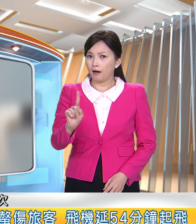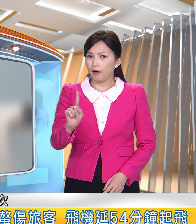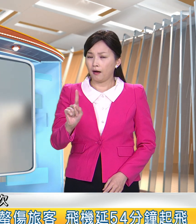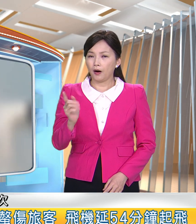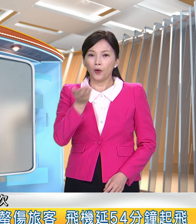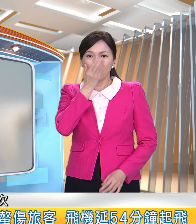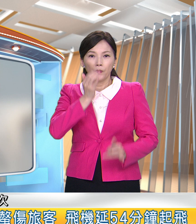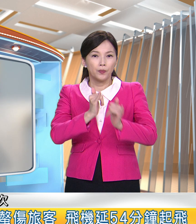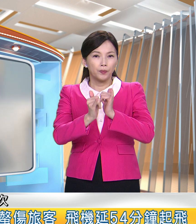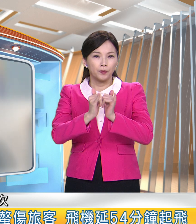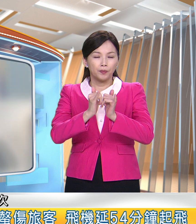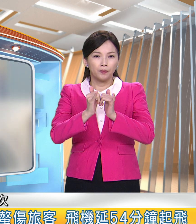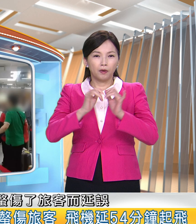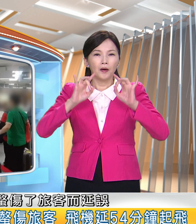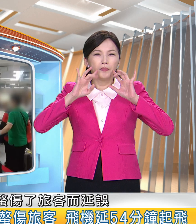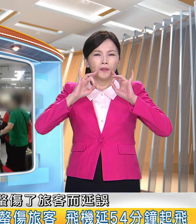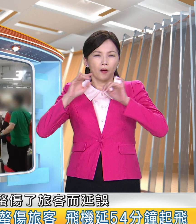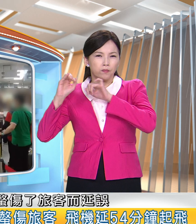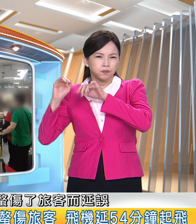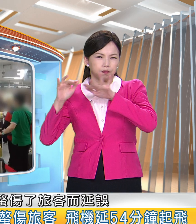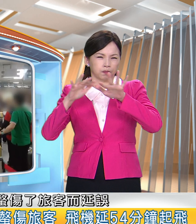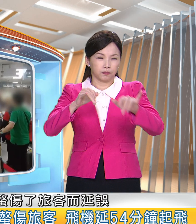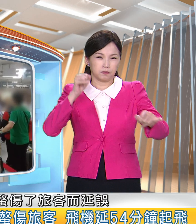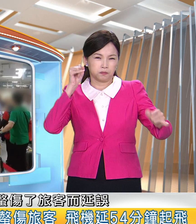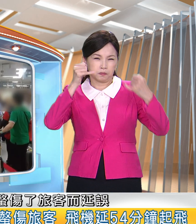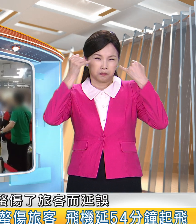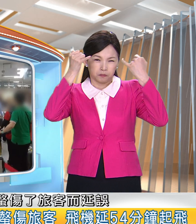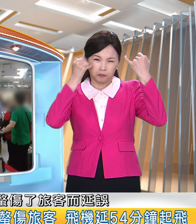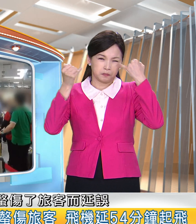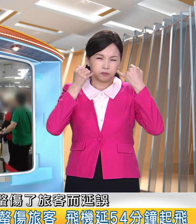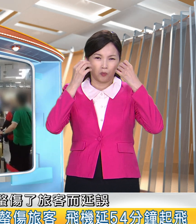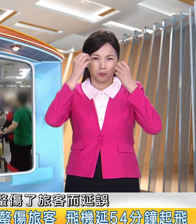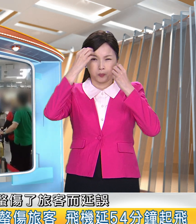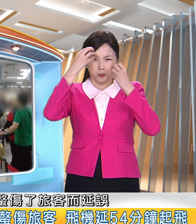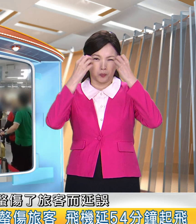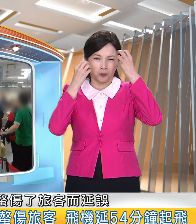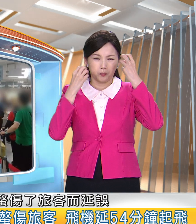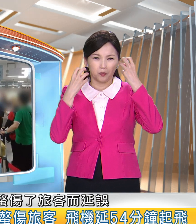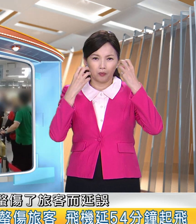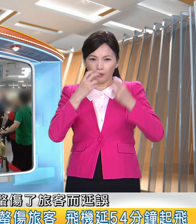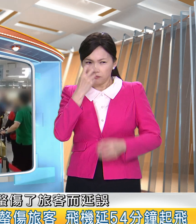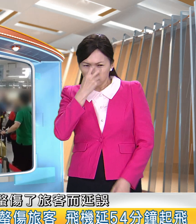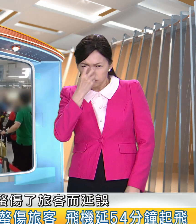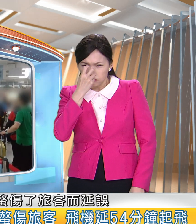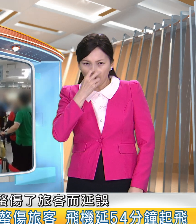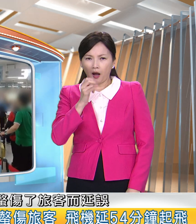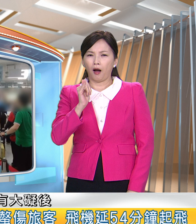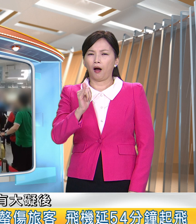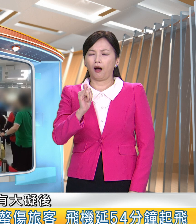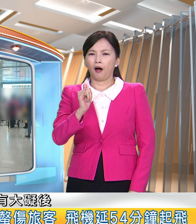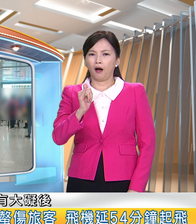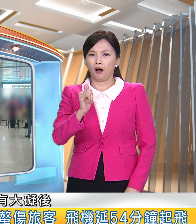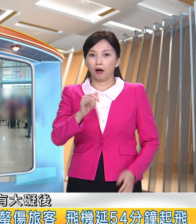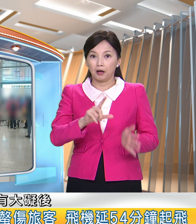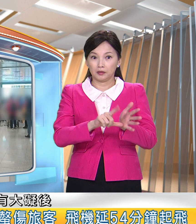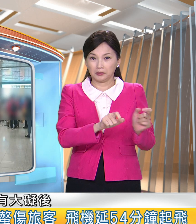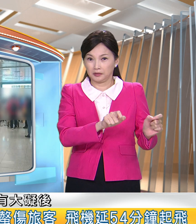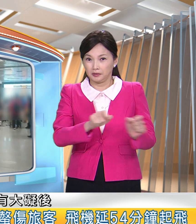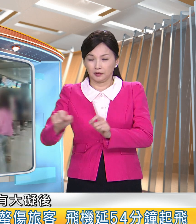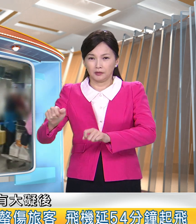第一次因为有蜜蜂群聚蜇伤了旅客而延误。在确认旅客没有大碍之